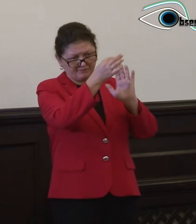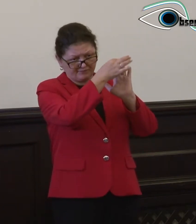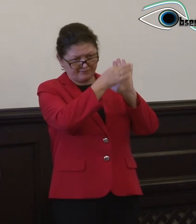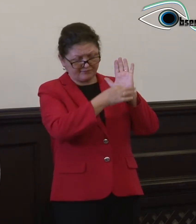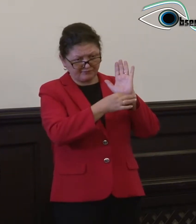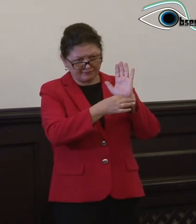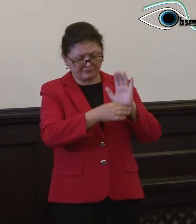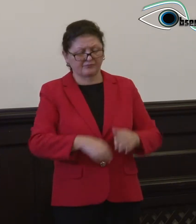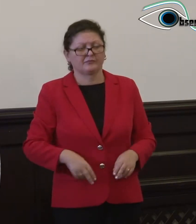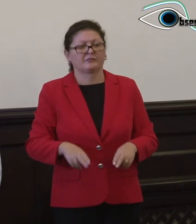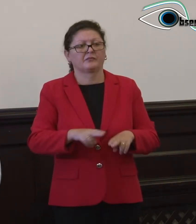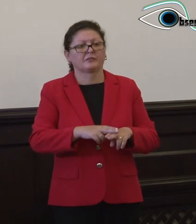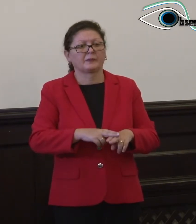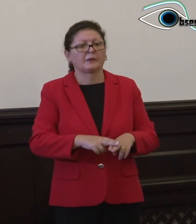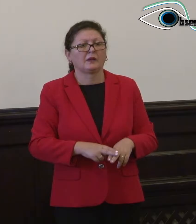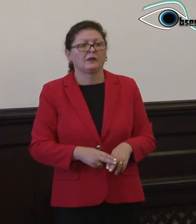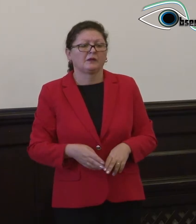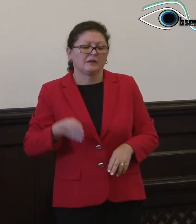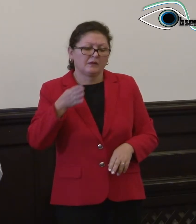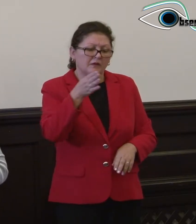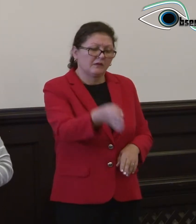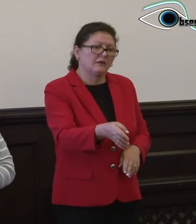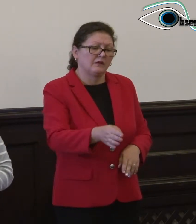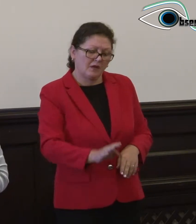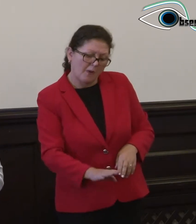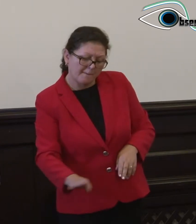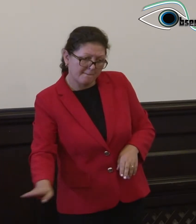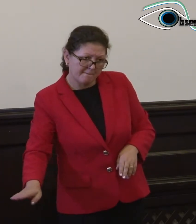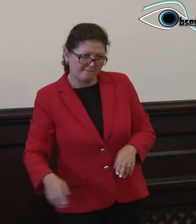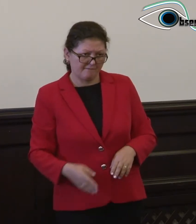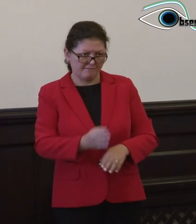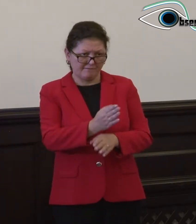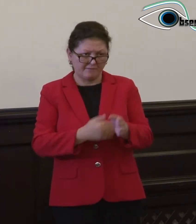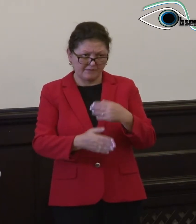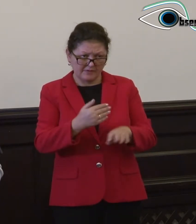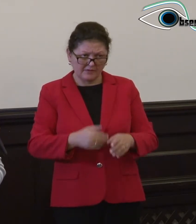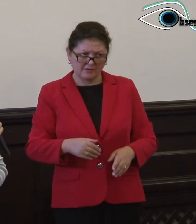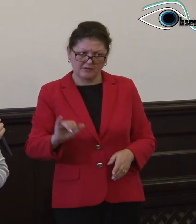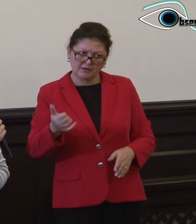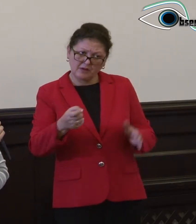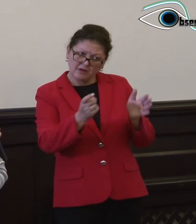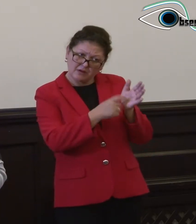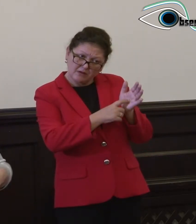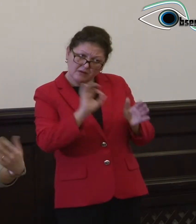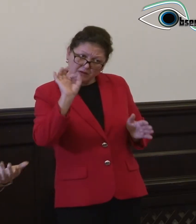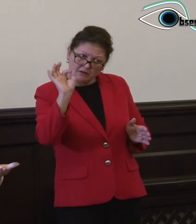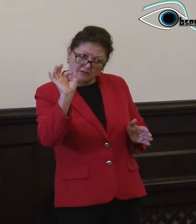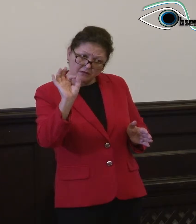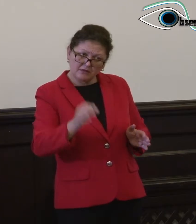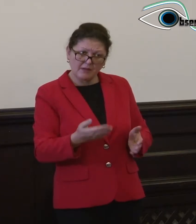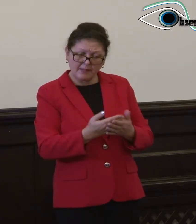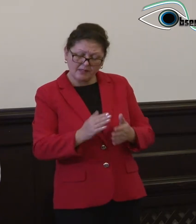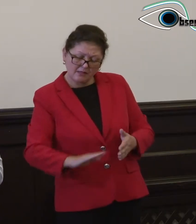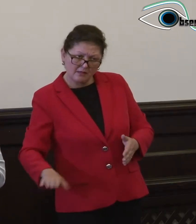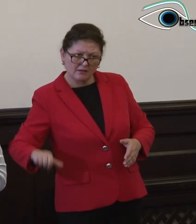și intervenție integrată pentru abilitarea și reabilitarea copiilor cu dizabilități și cerințe educaționale speciale, incluzând